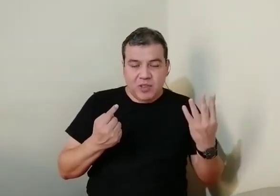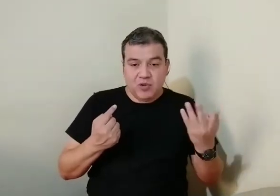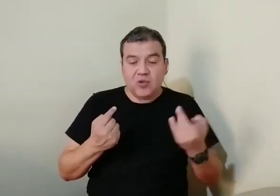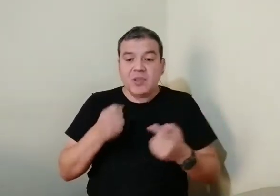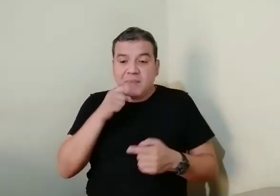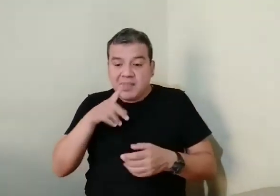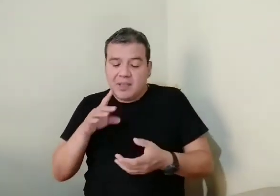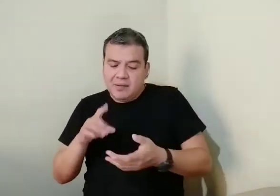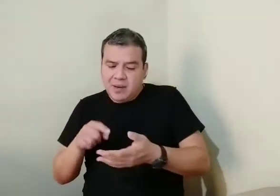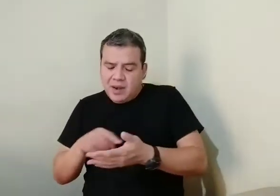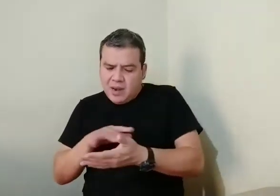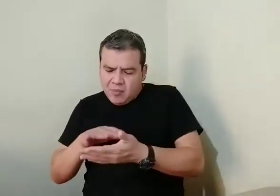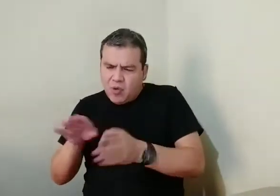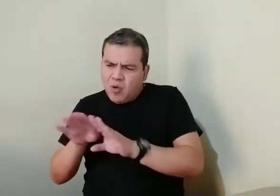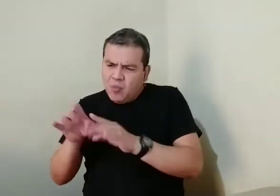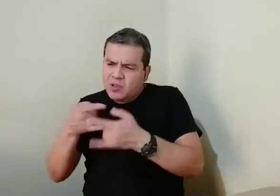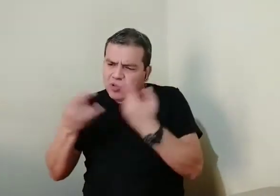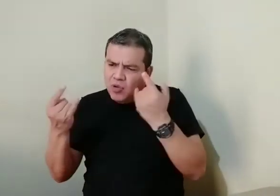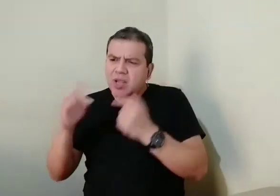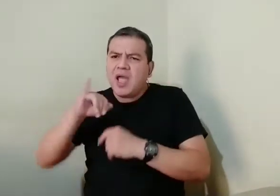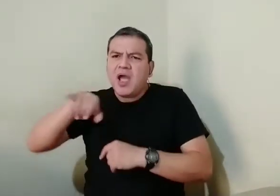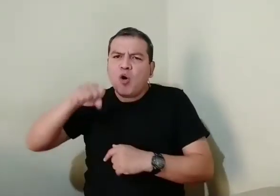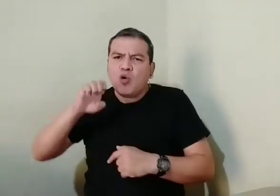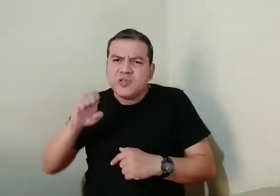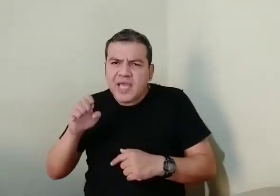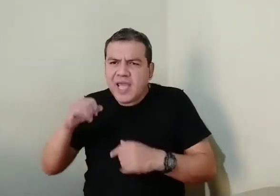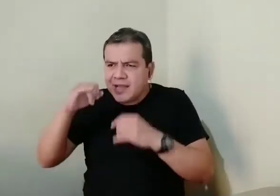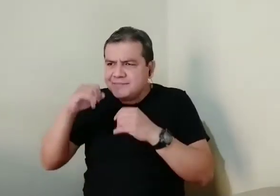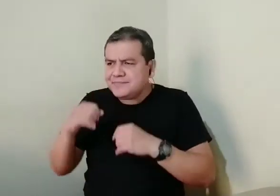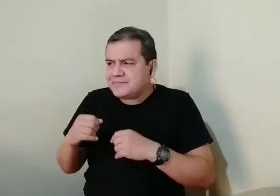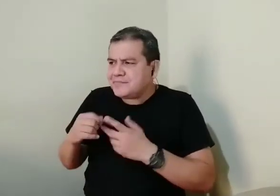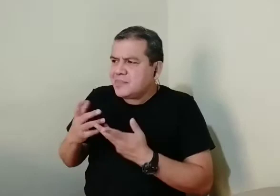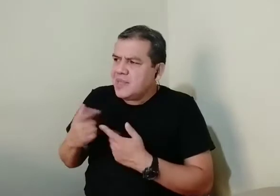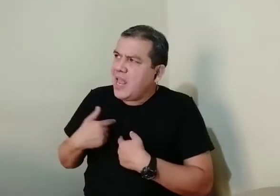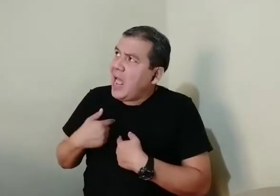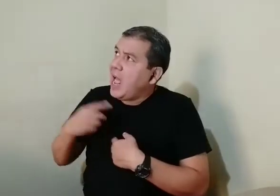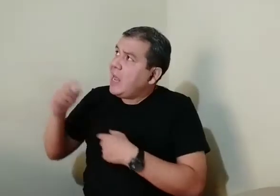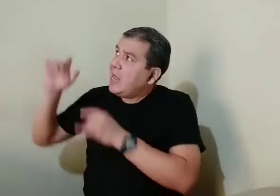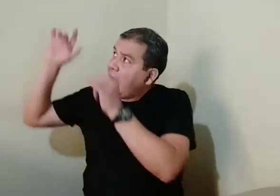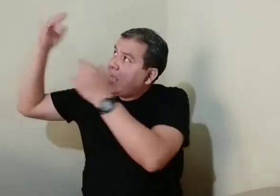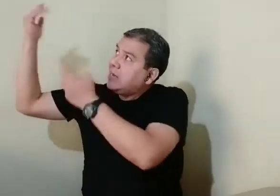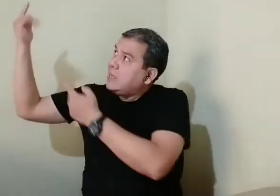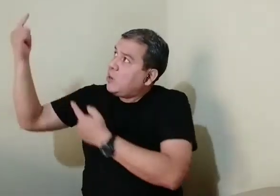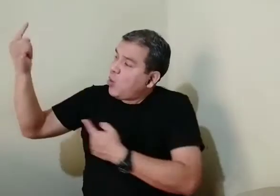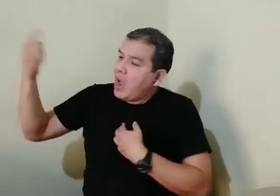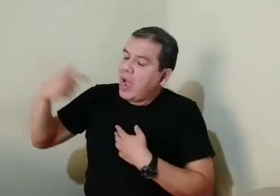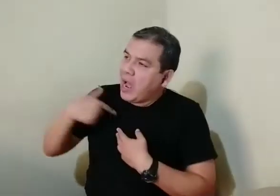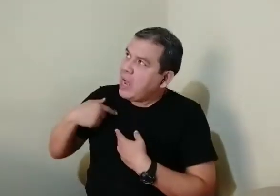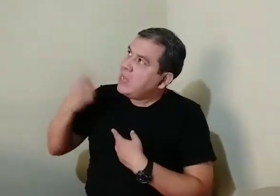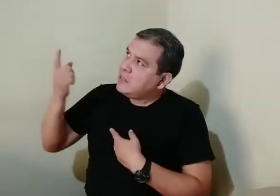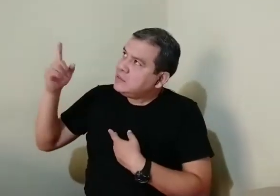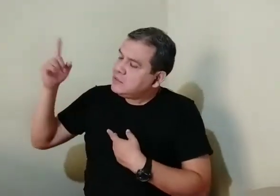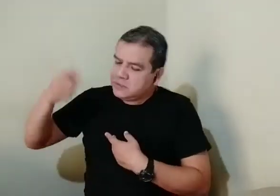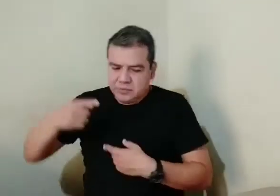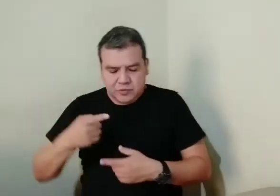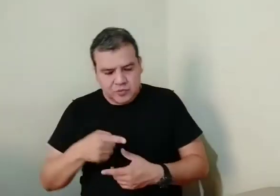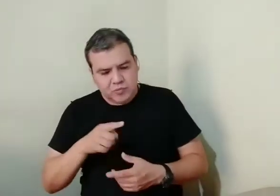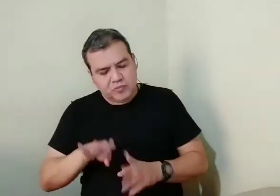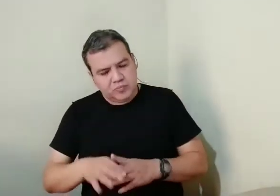su embarazo hasta su concepción. Cuando el Señor se acercó a ellos para decirle lo